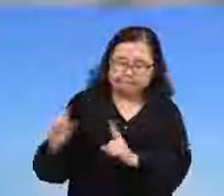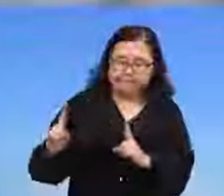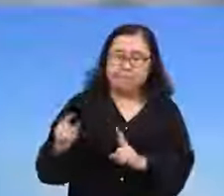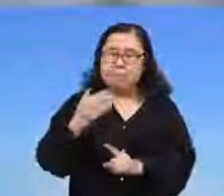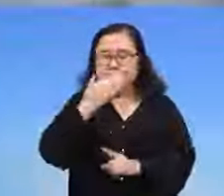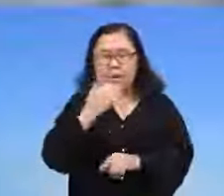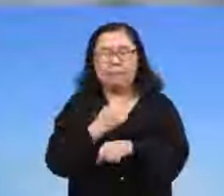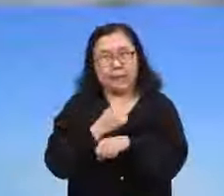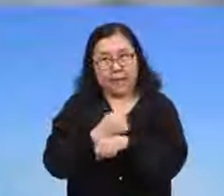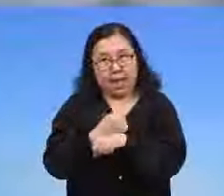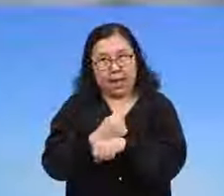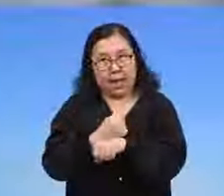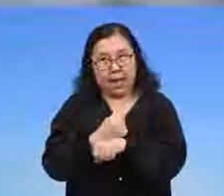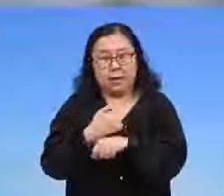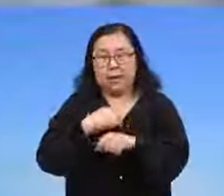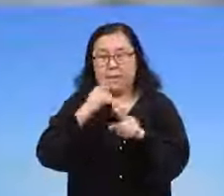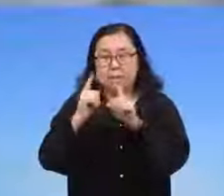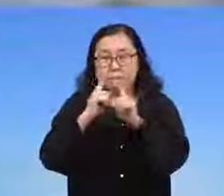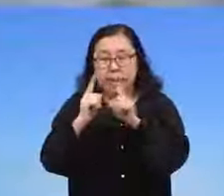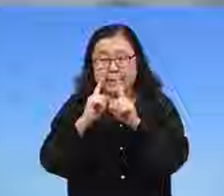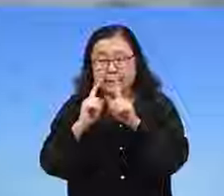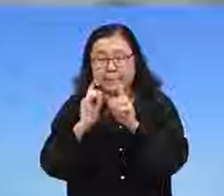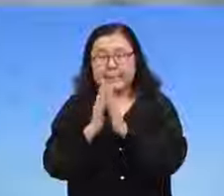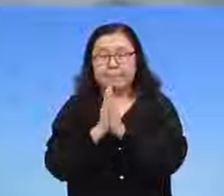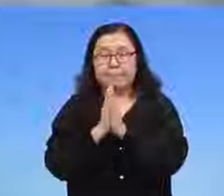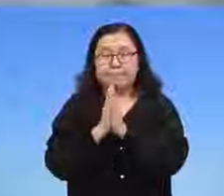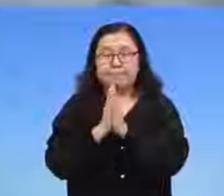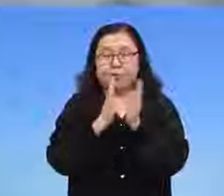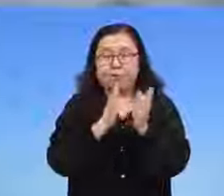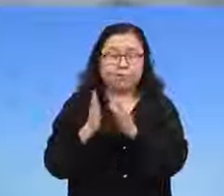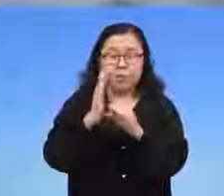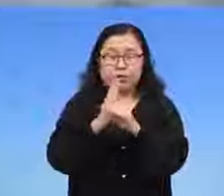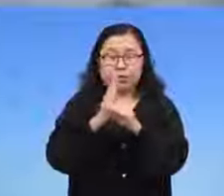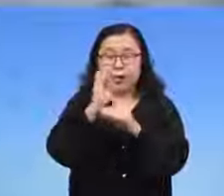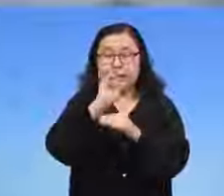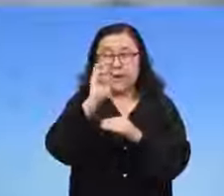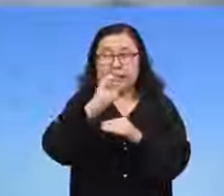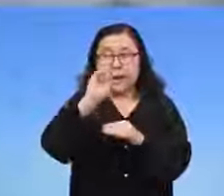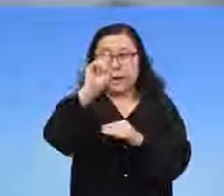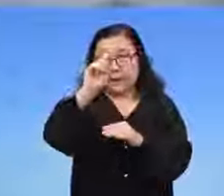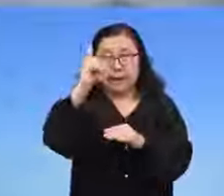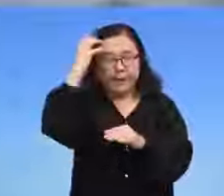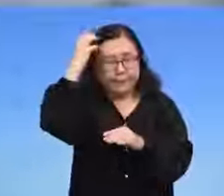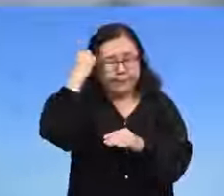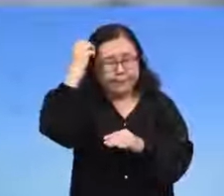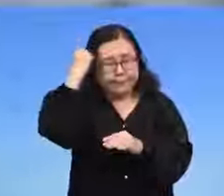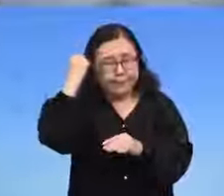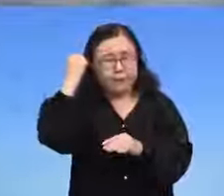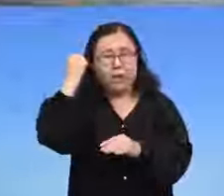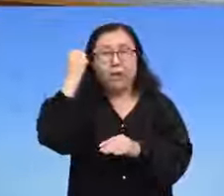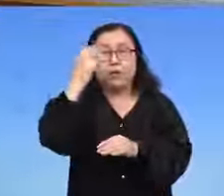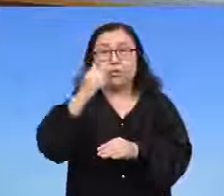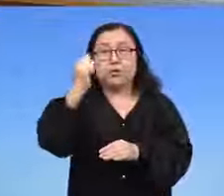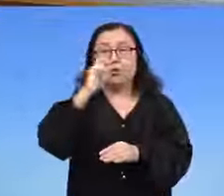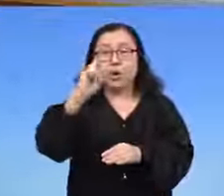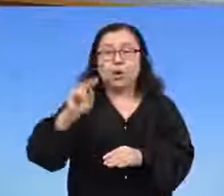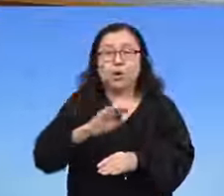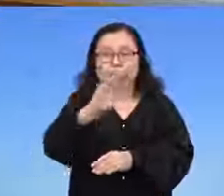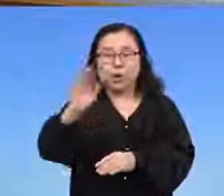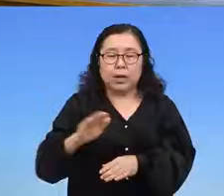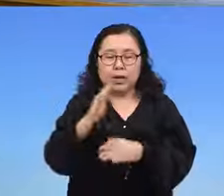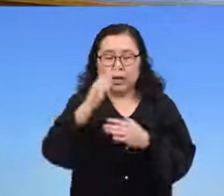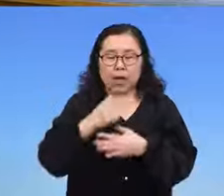쭉 정리하다가 찬양 하나가 제 마음에 참 뜨거움으로 왔습니다. 여러분, 이 찬양 기억하십니까?